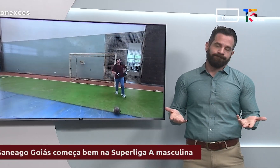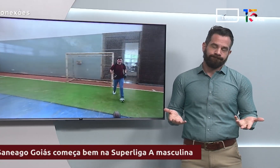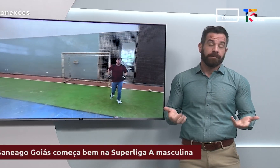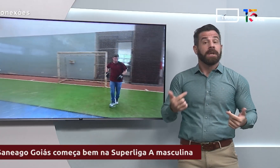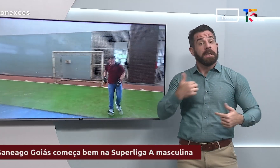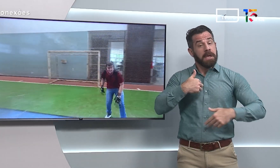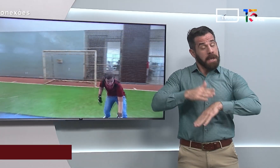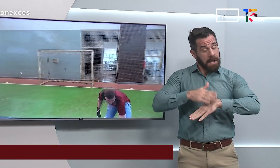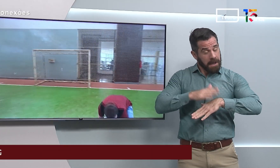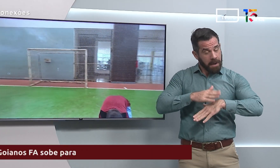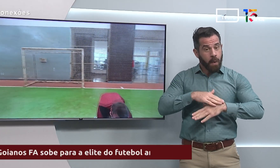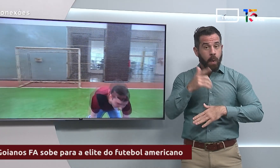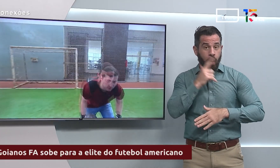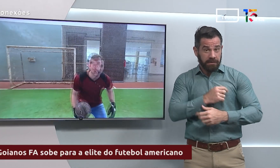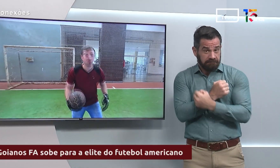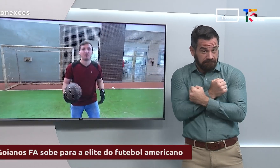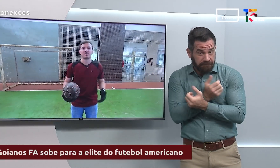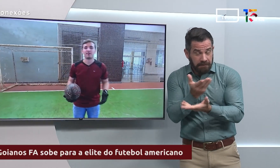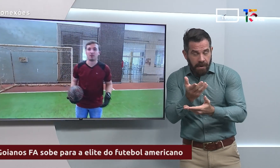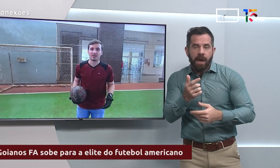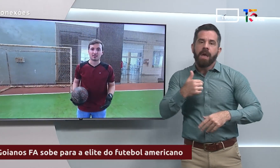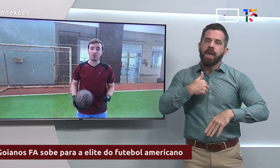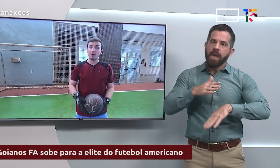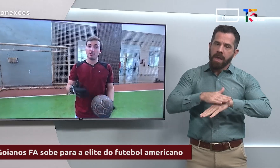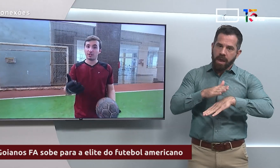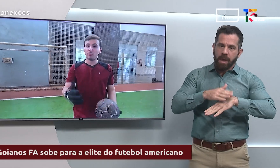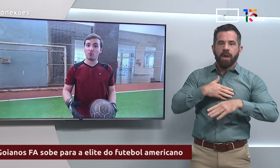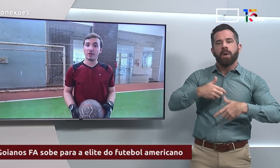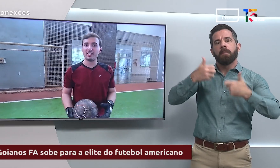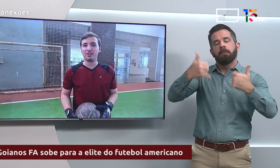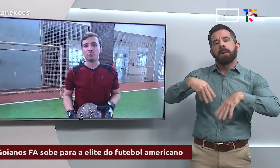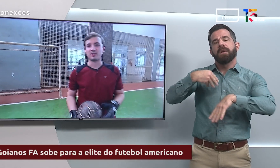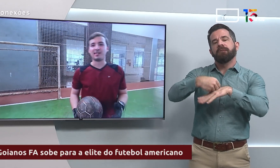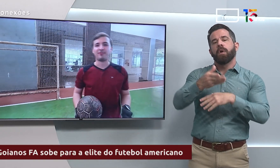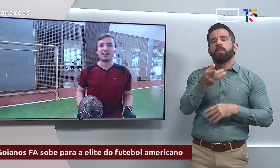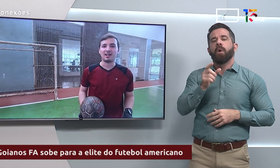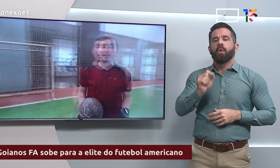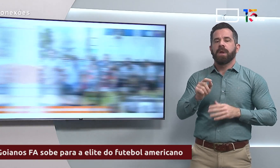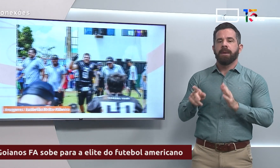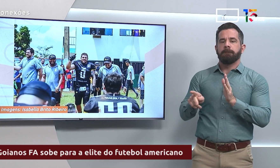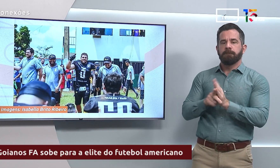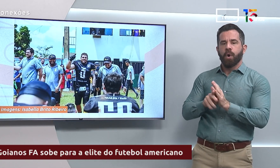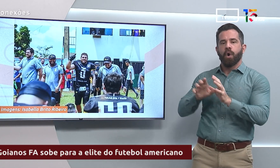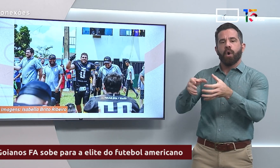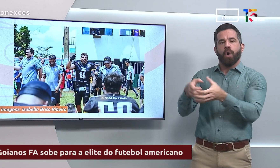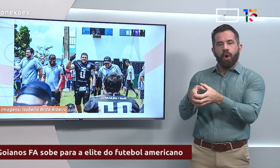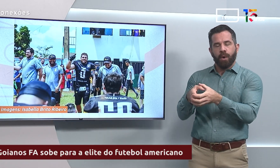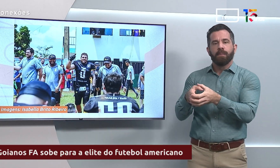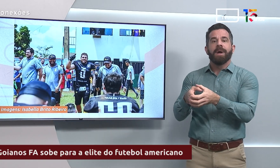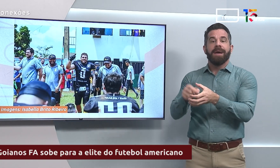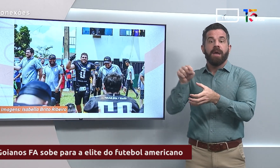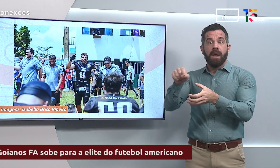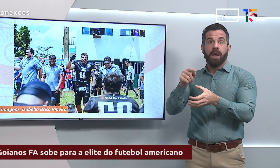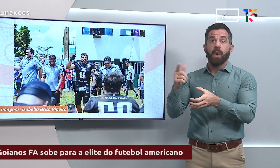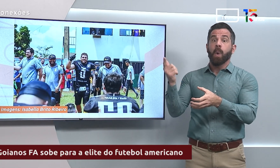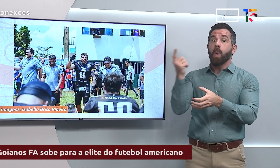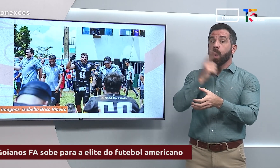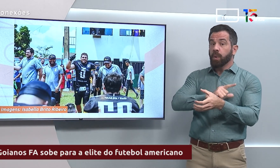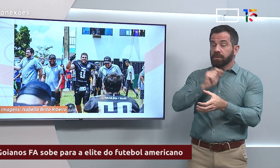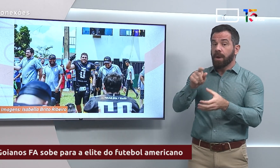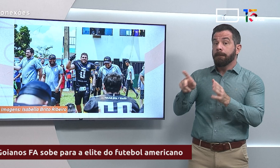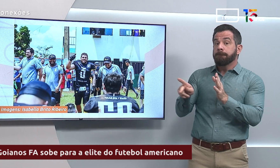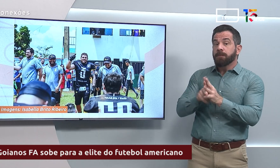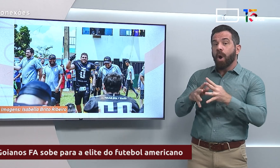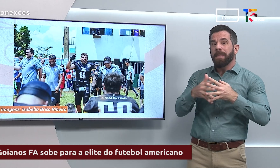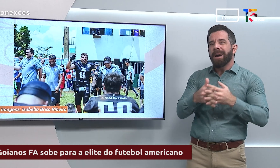Bem, como eu defendi, o acordo é que eu passo a informação de que o Goianos FA subiu para a elite do futebol